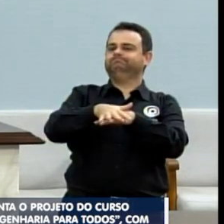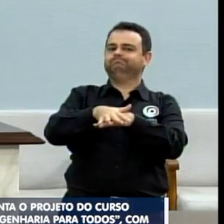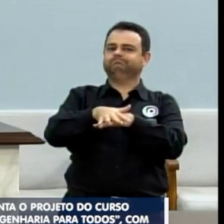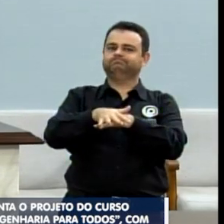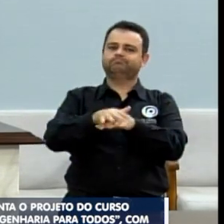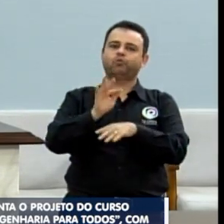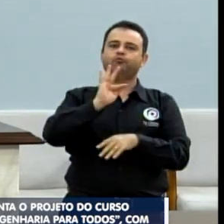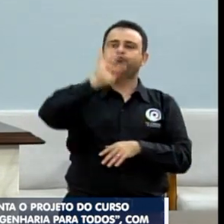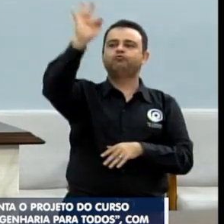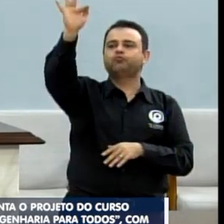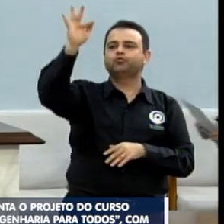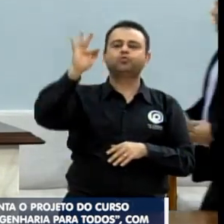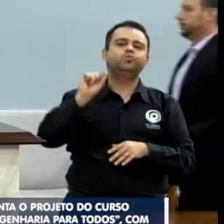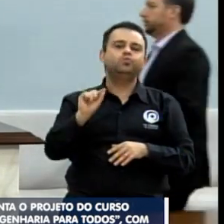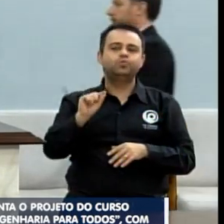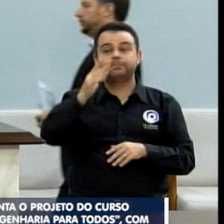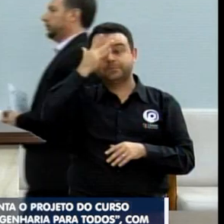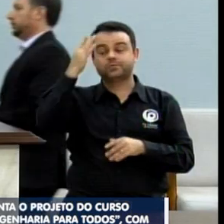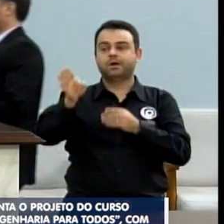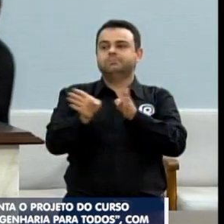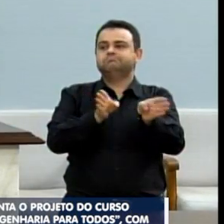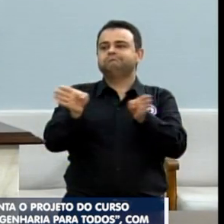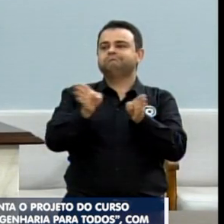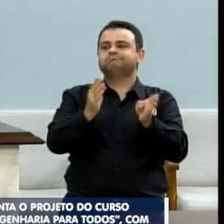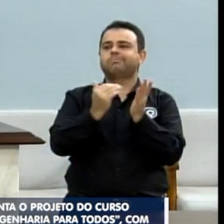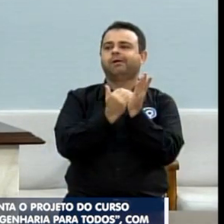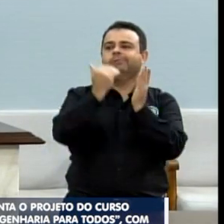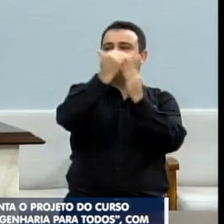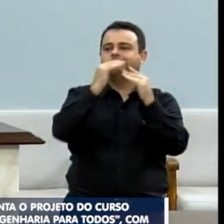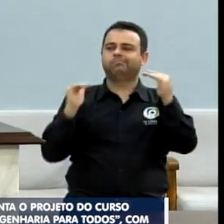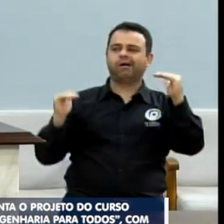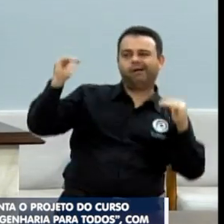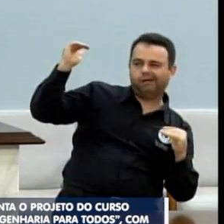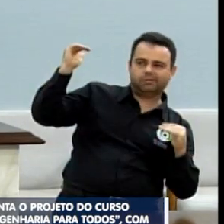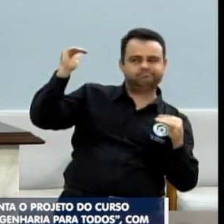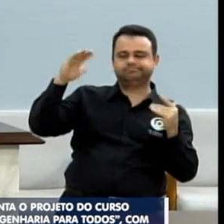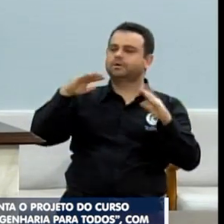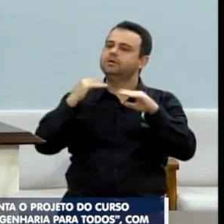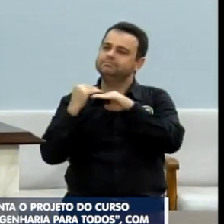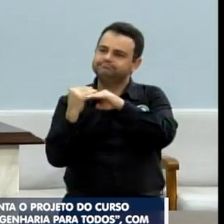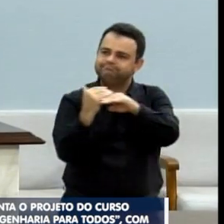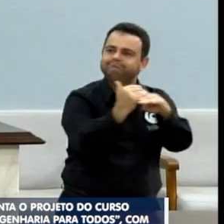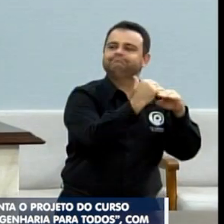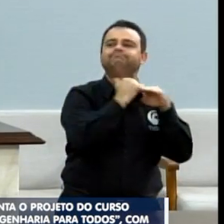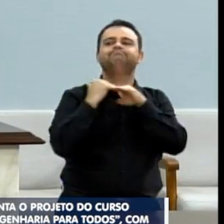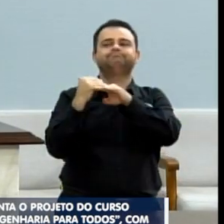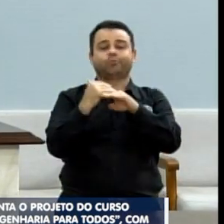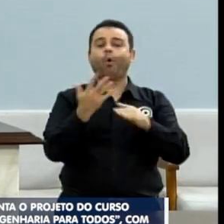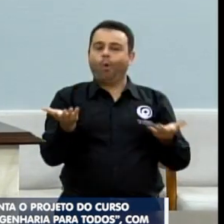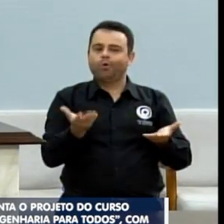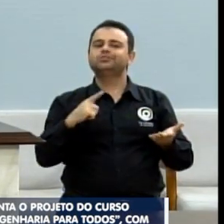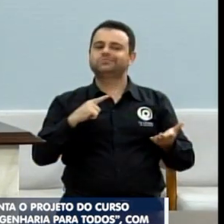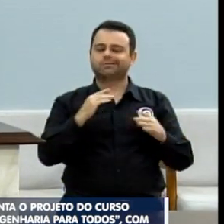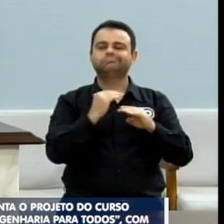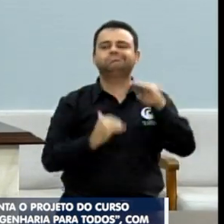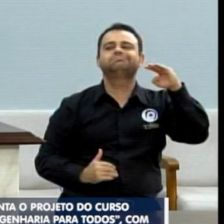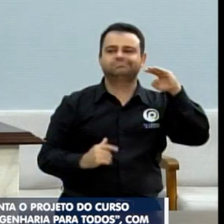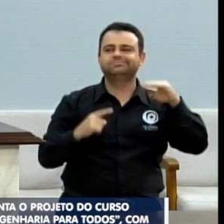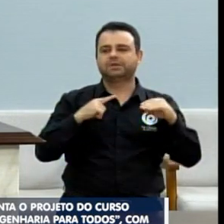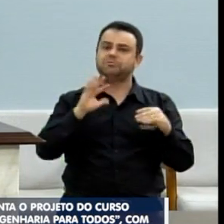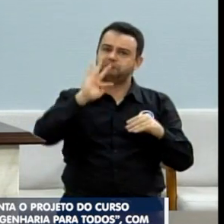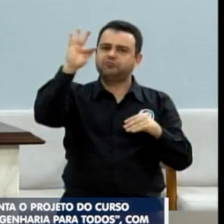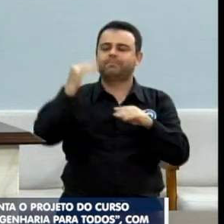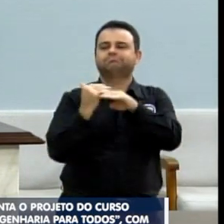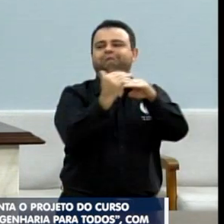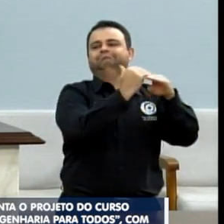mais acessível e combatendo as desigualdades presentes na sociedade. Então, é importante